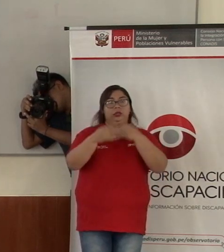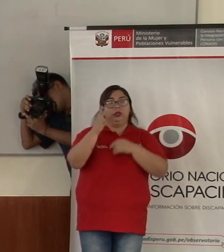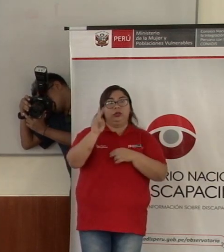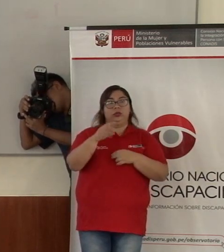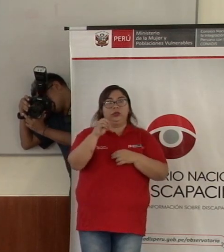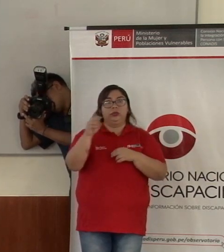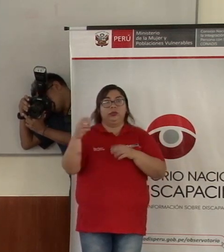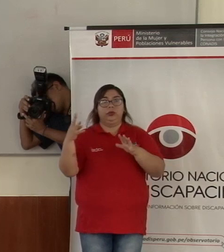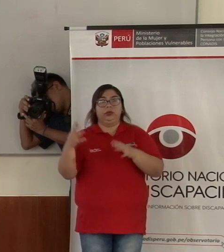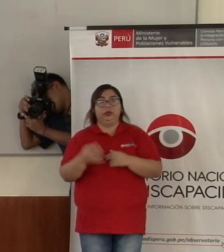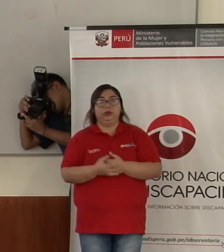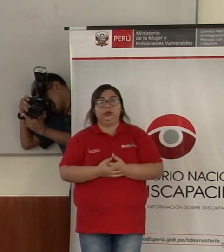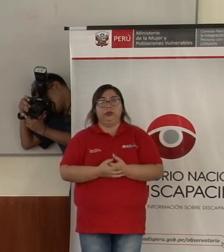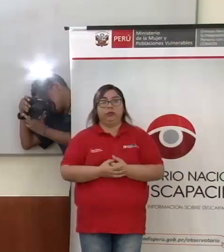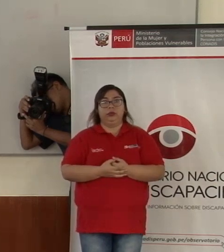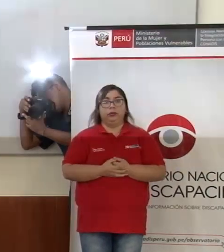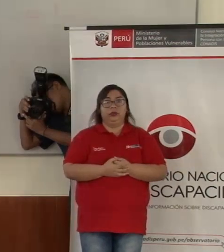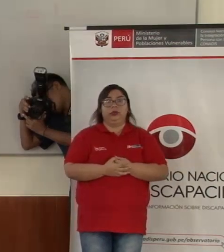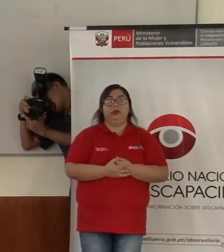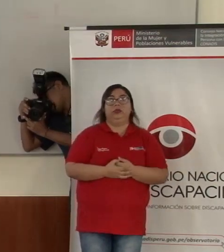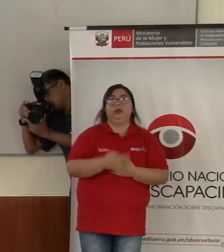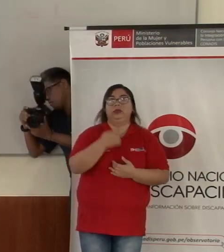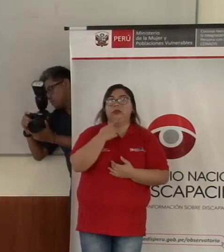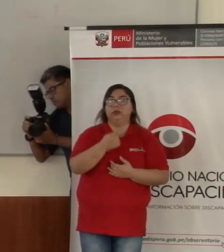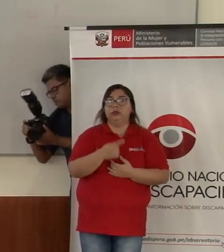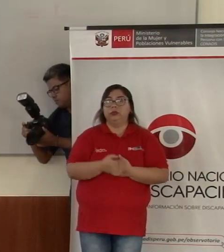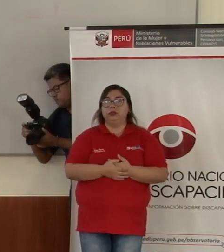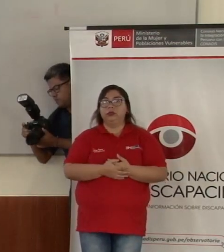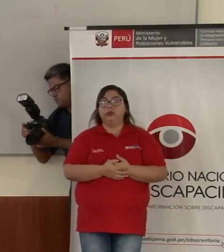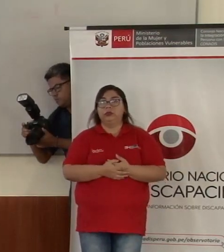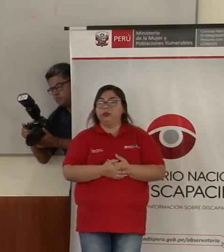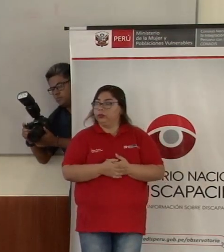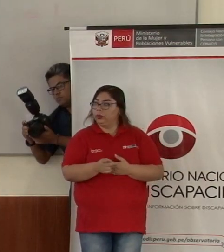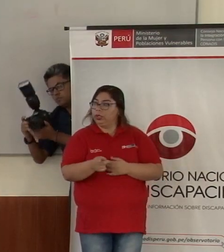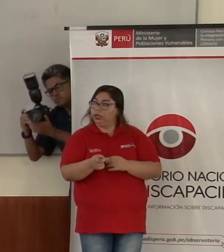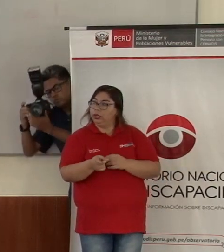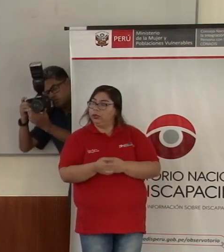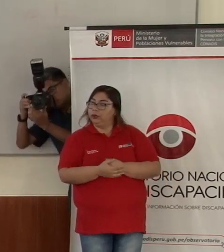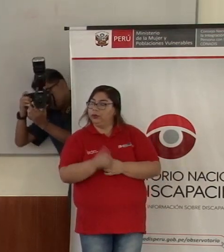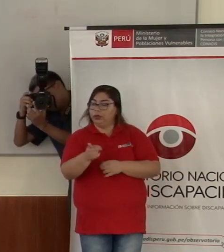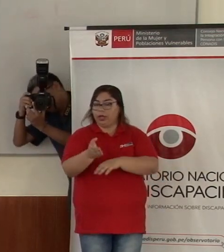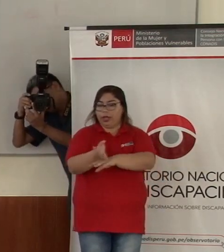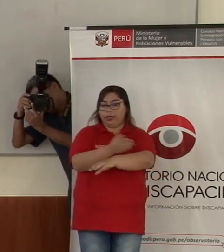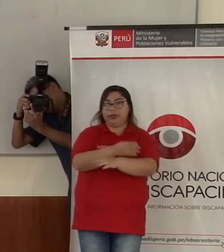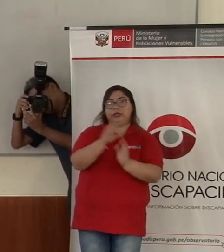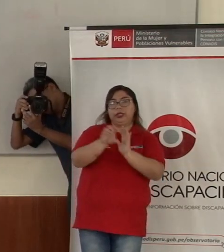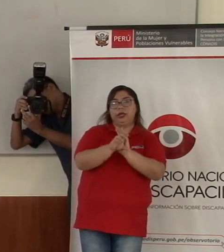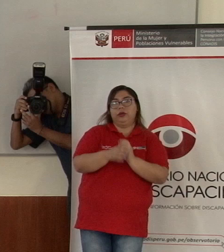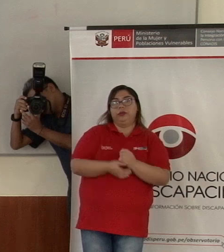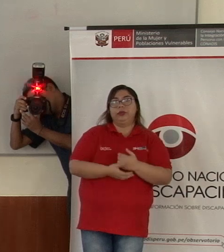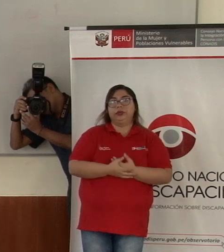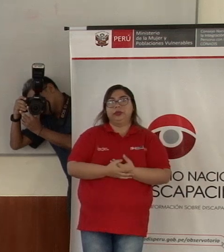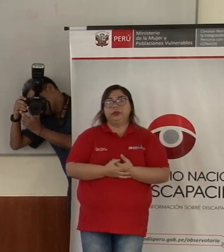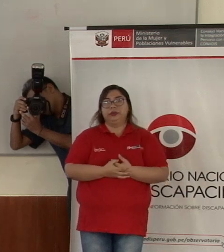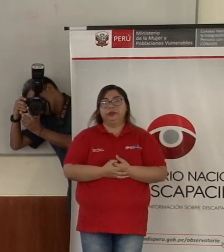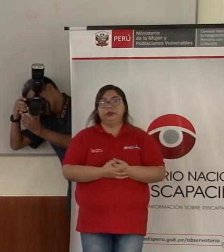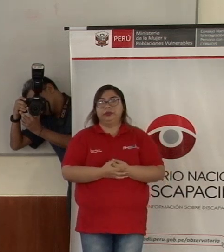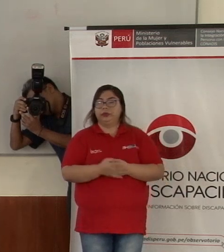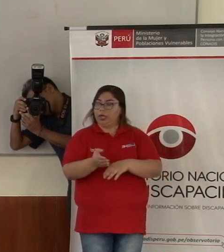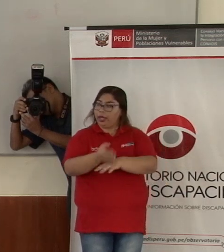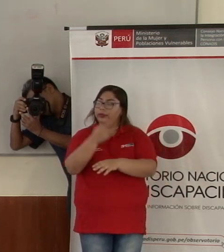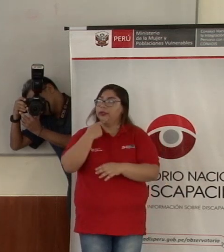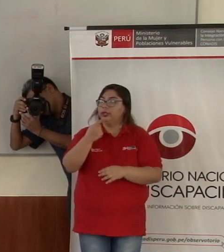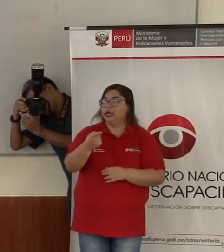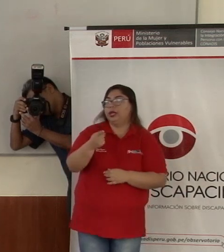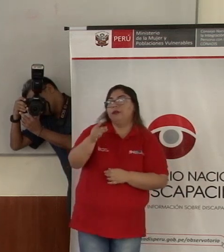Miren más o menos cómo ya se estaban manejando las cosas antes, después de la convención inclusive, antes de la reforma del